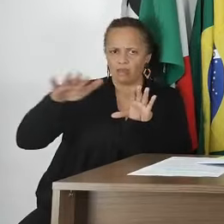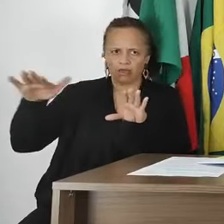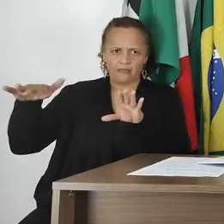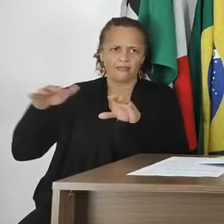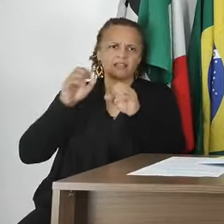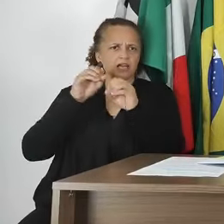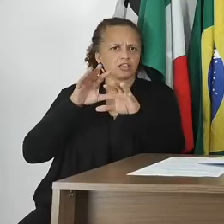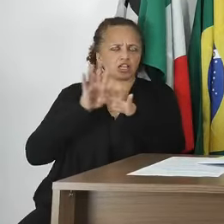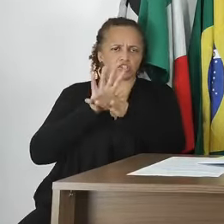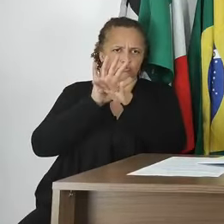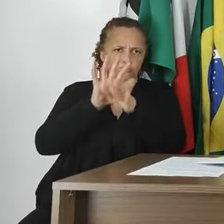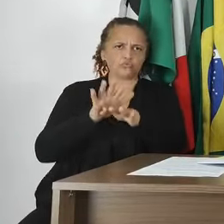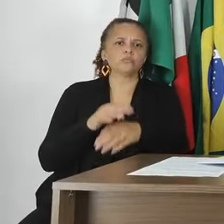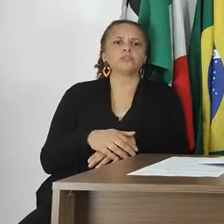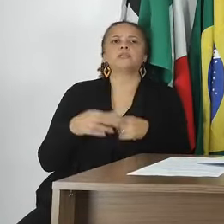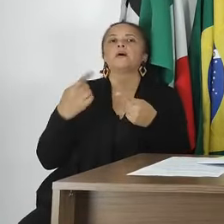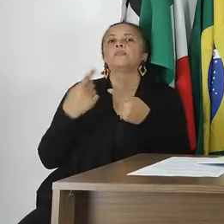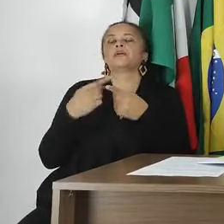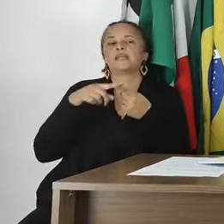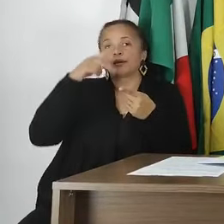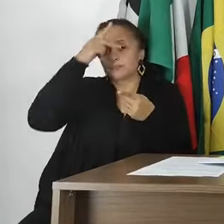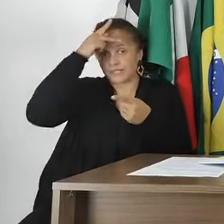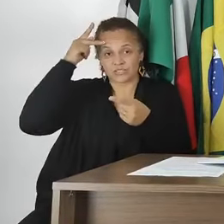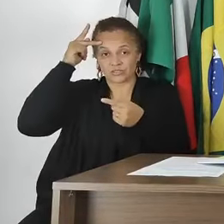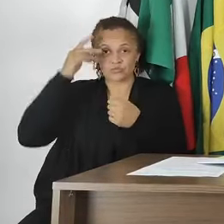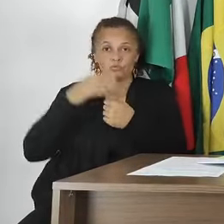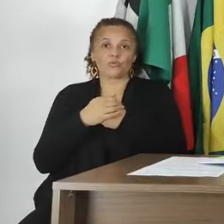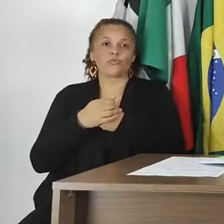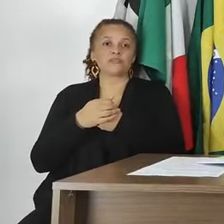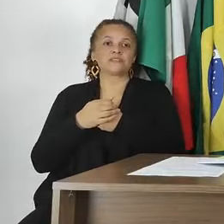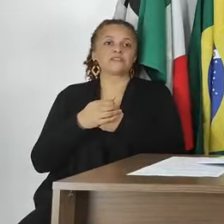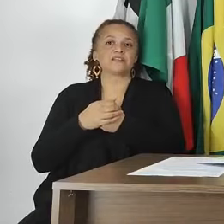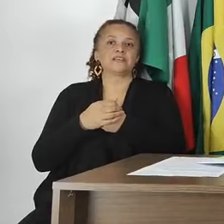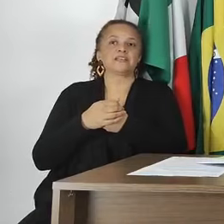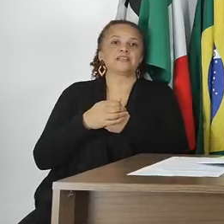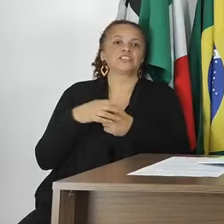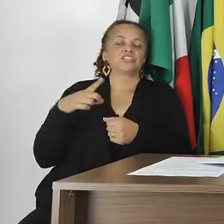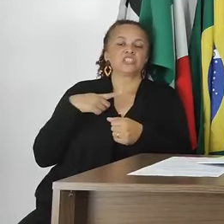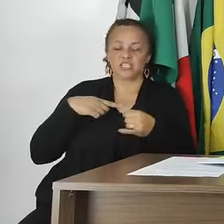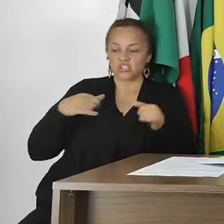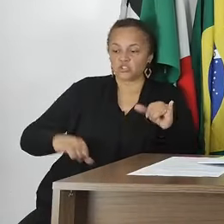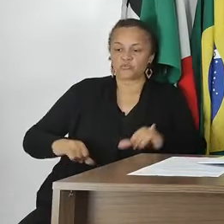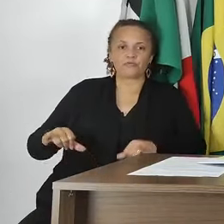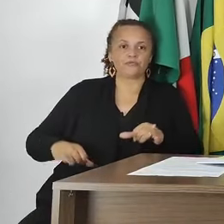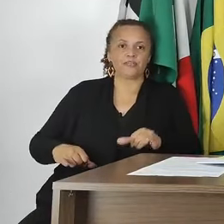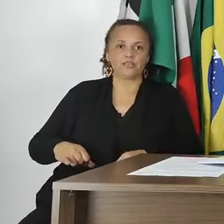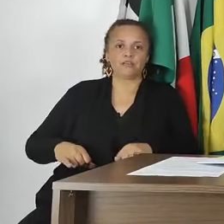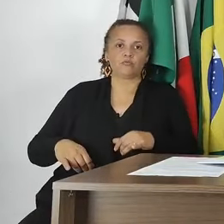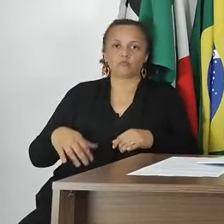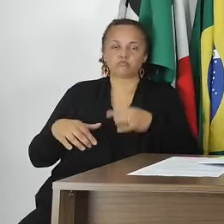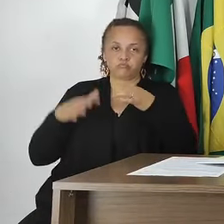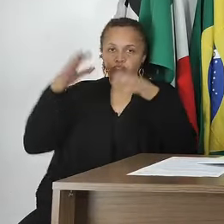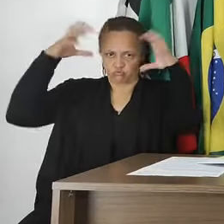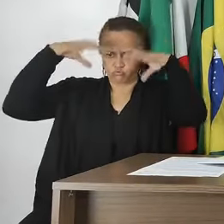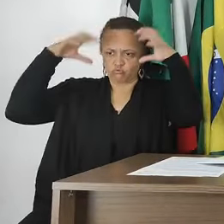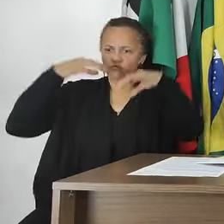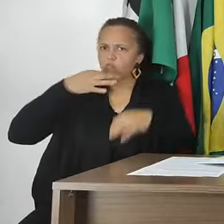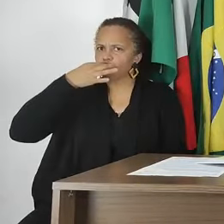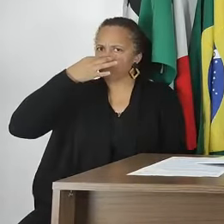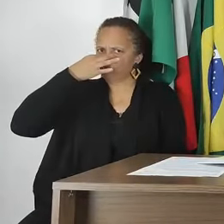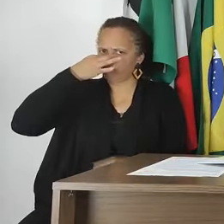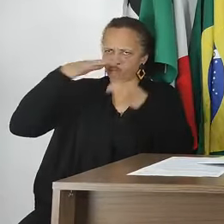que ela levou para a área livre, lá onde a área livre tinha sofrido com uma enchente e muitas pessoas perderam suas roupas. Ela falou assim,